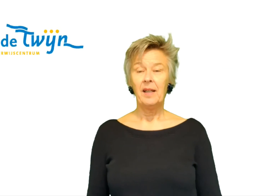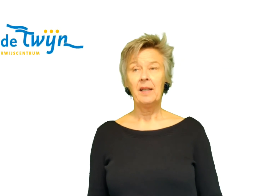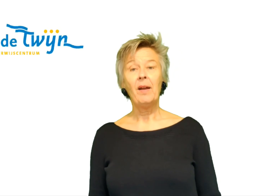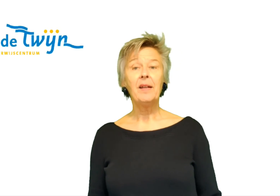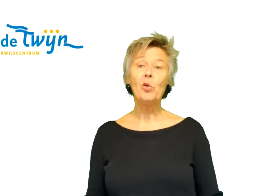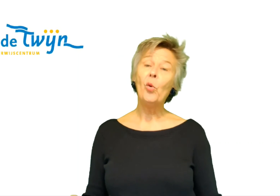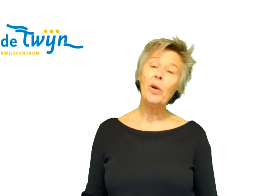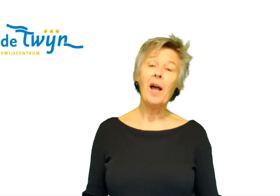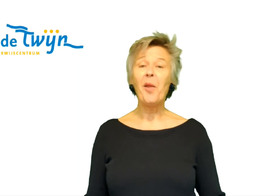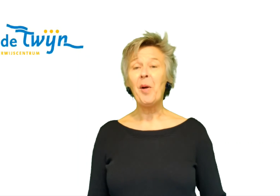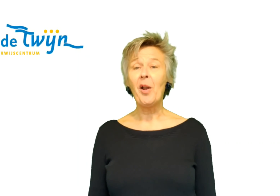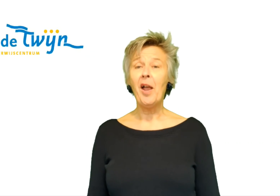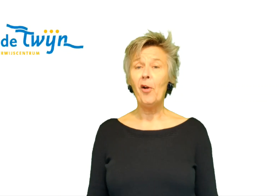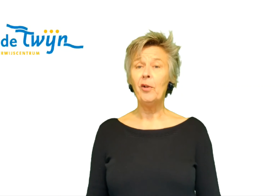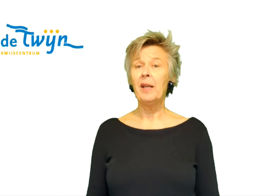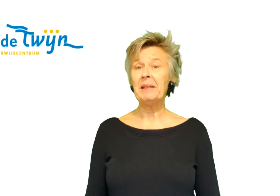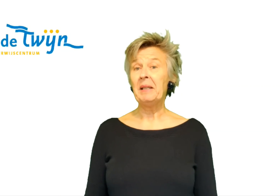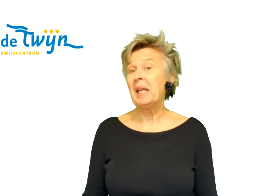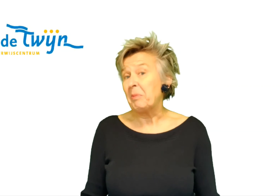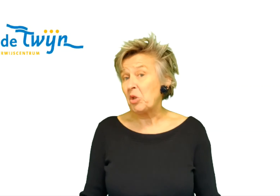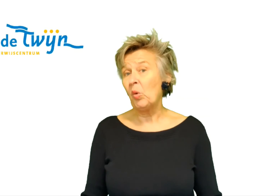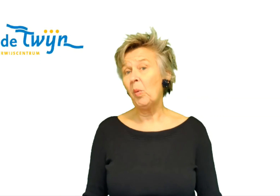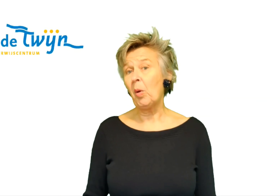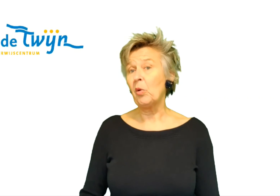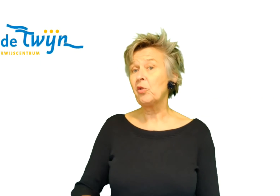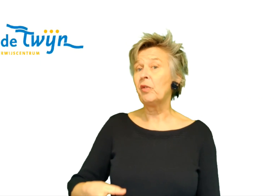Nou, en dan hoor je allemaal geluiden en ik heb het zo opgelost van